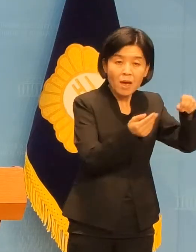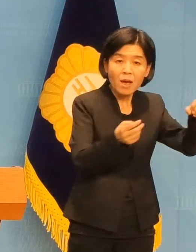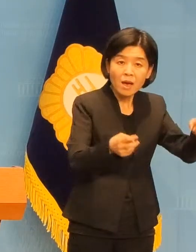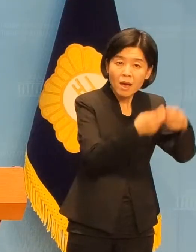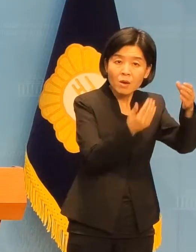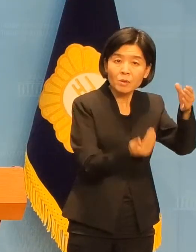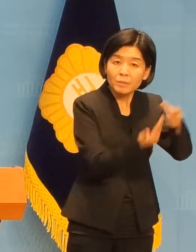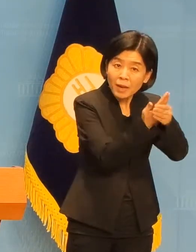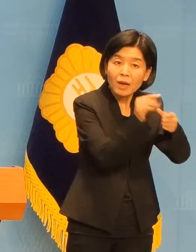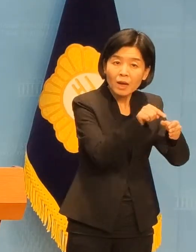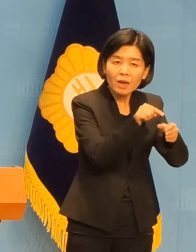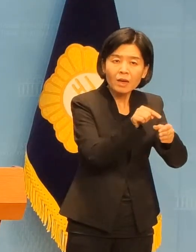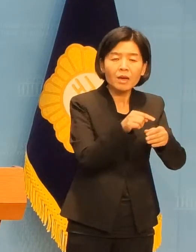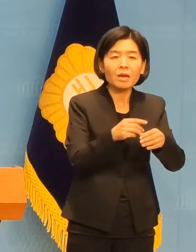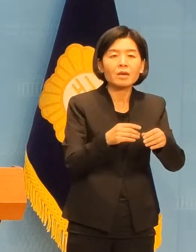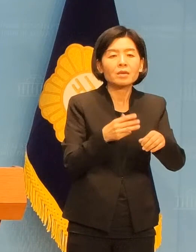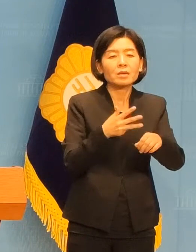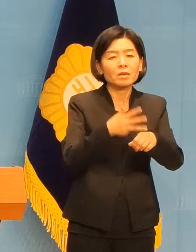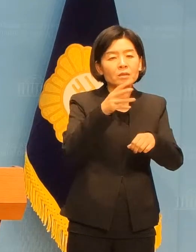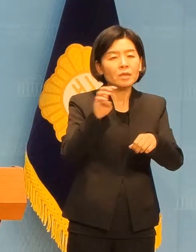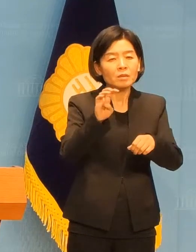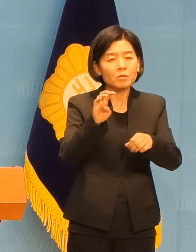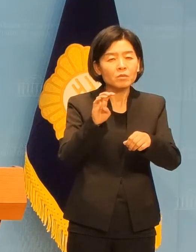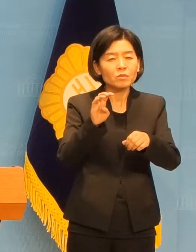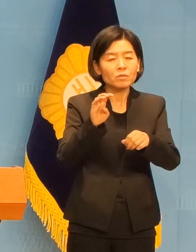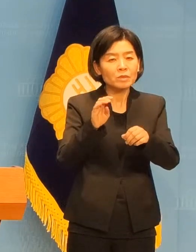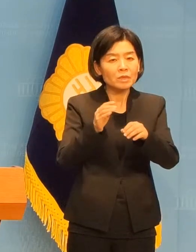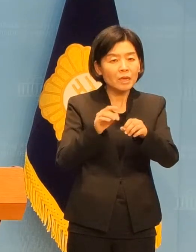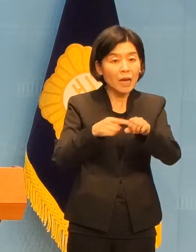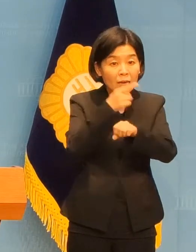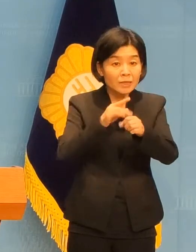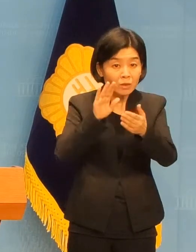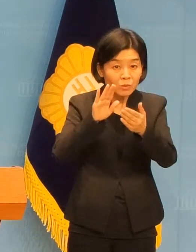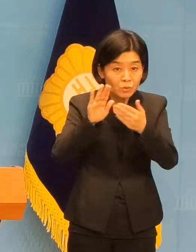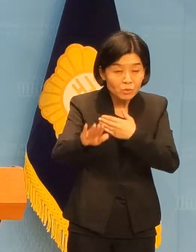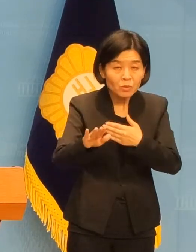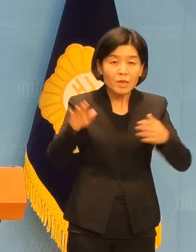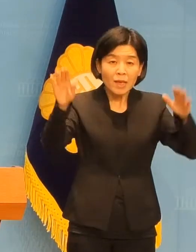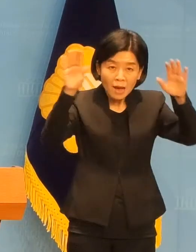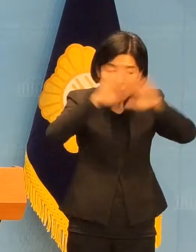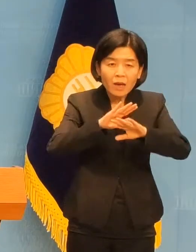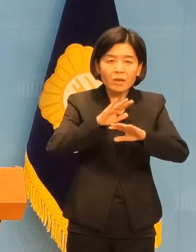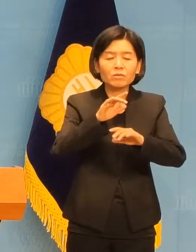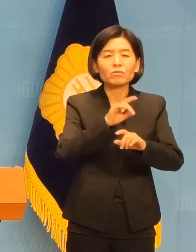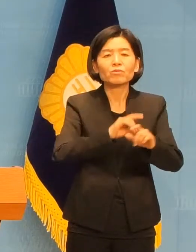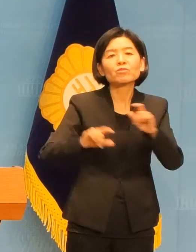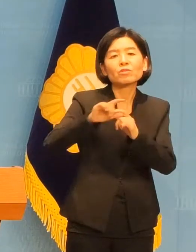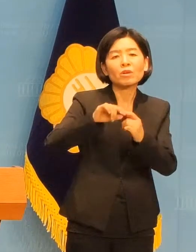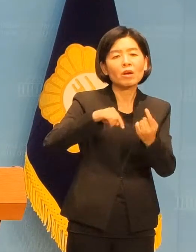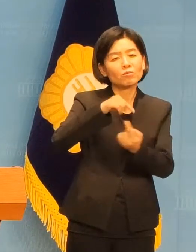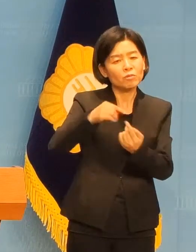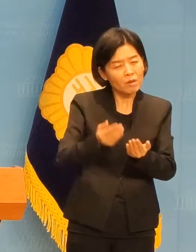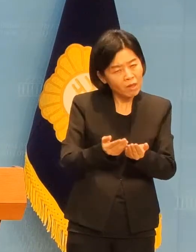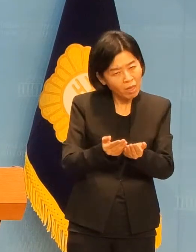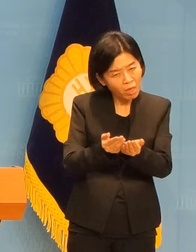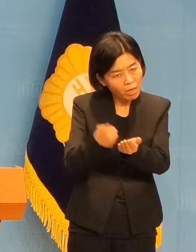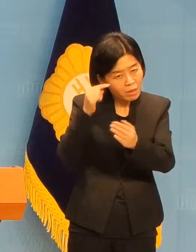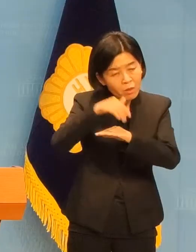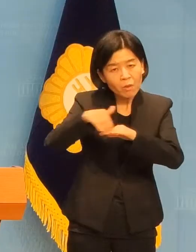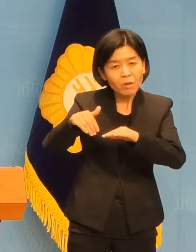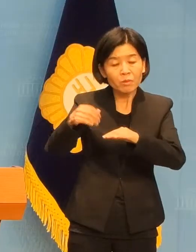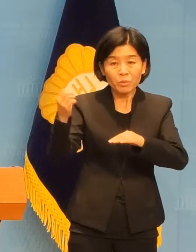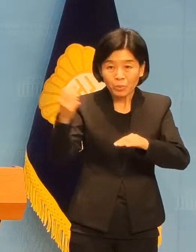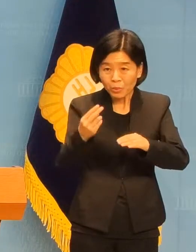8시 40분보다 1시간 더 늦은 야간에도 운항을 할 예정입니다. 또다시 같은 사고가 발생하지 않을